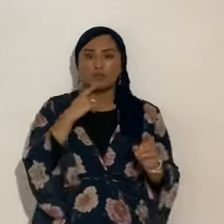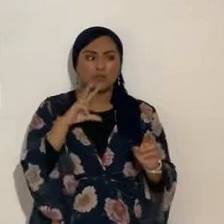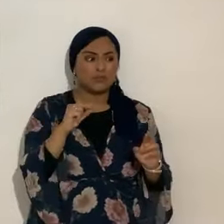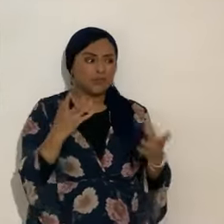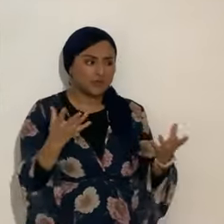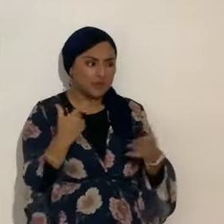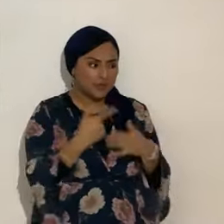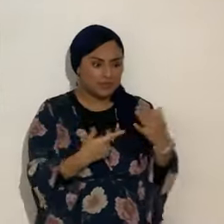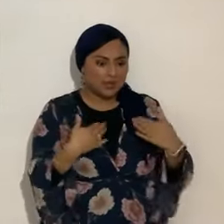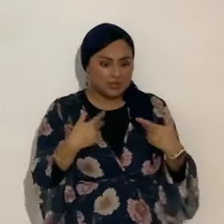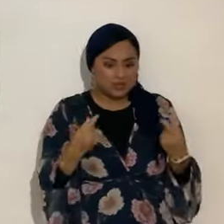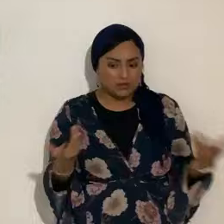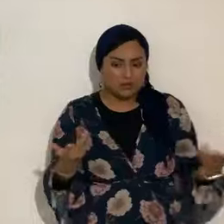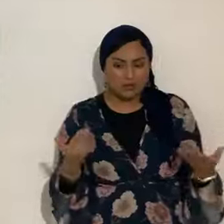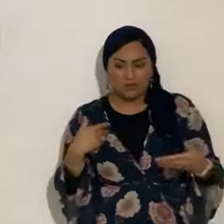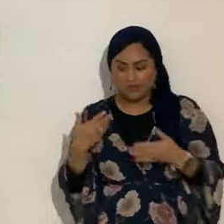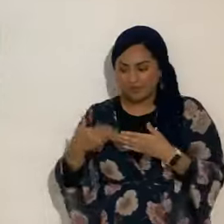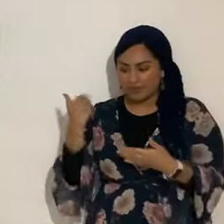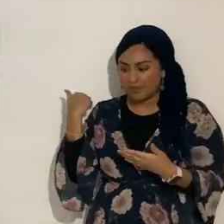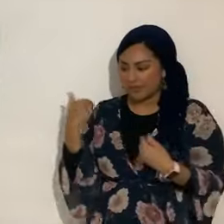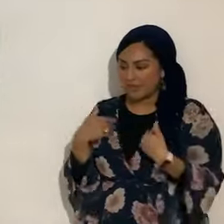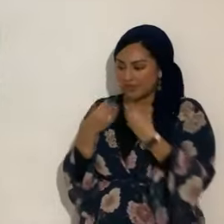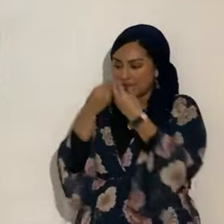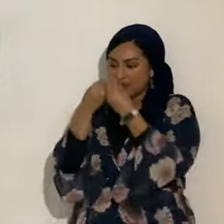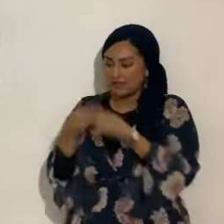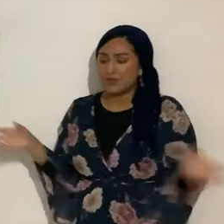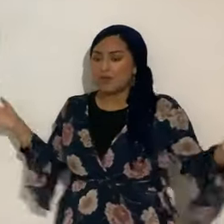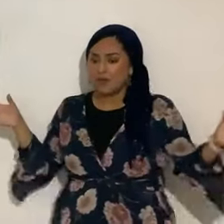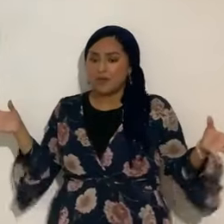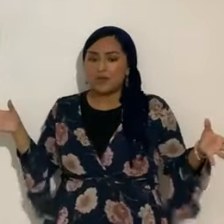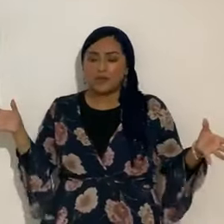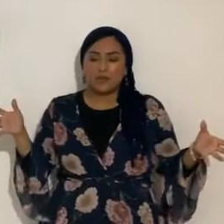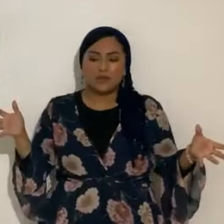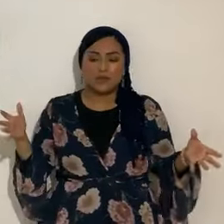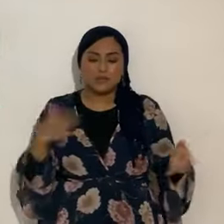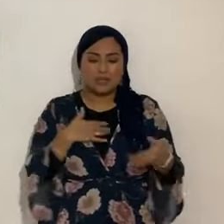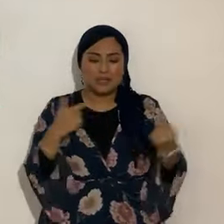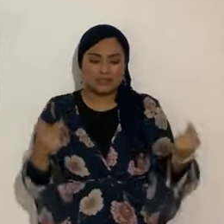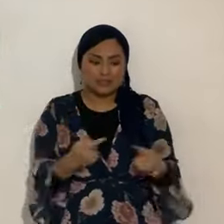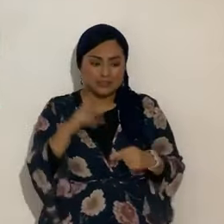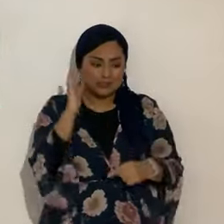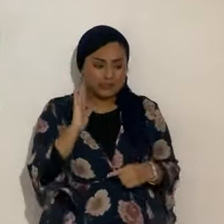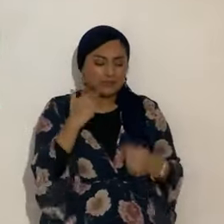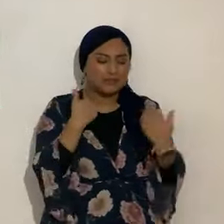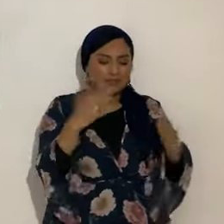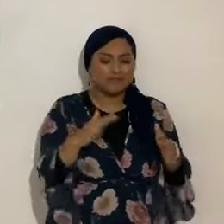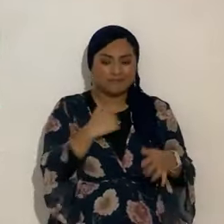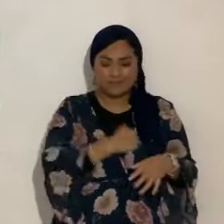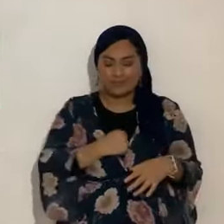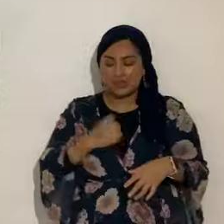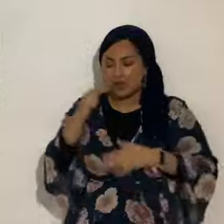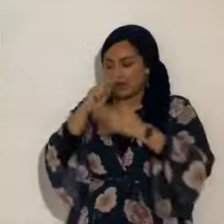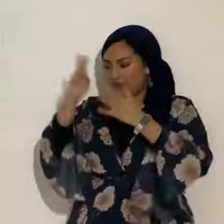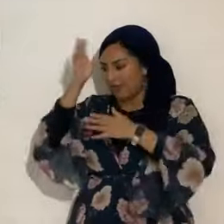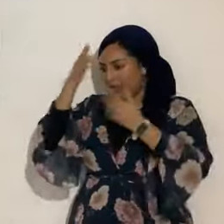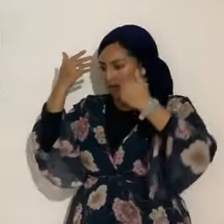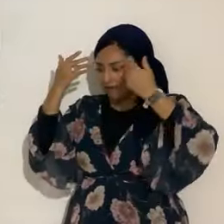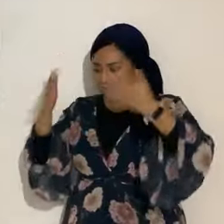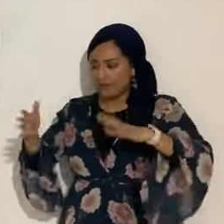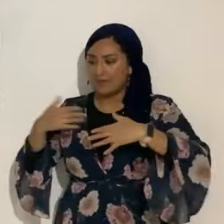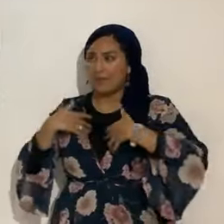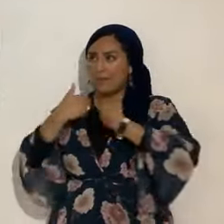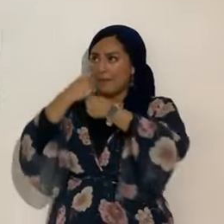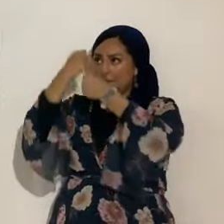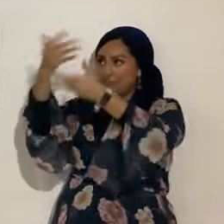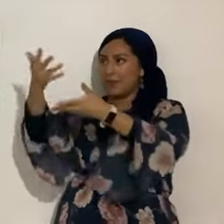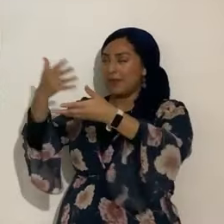estaba yo haciendo? Estaba yo perdido o perdida según las semanas, mis pecados, ya le pedí perdón al Eterno, ya me aparté, le